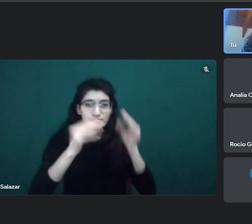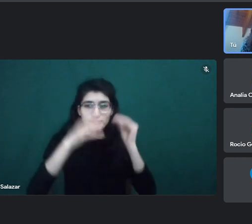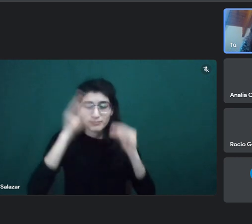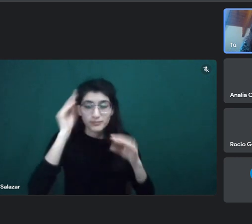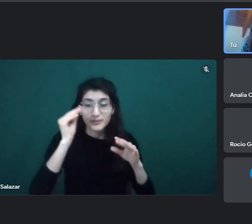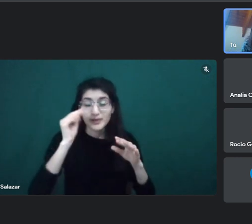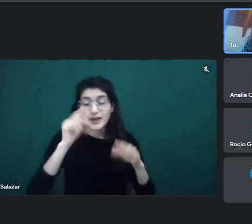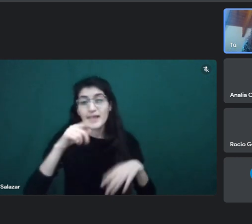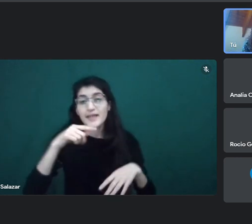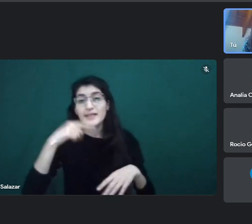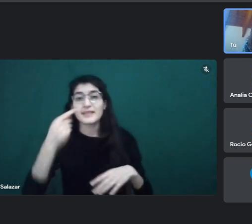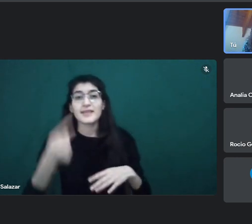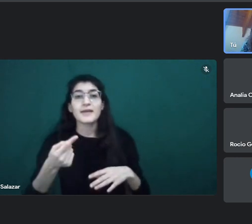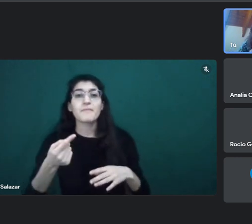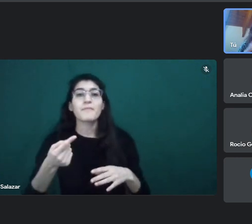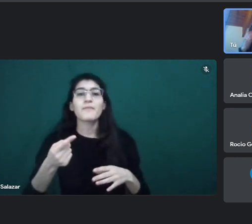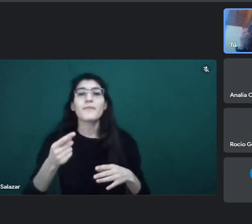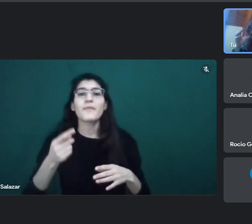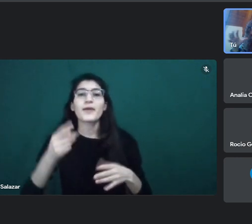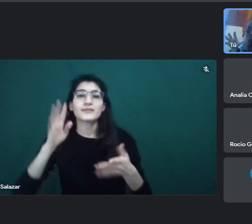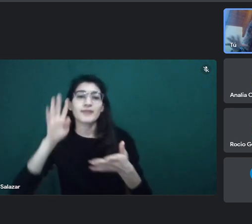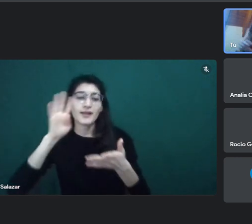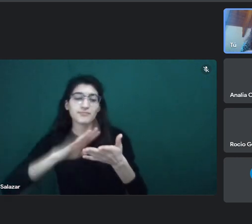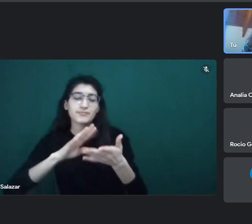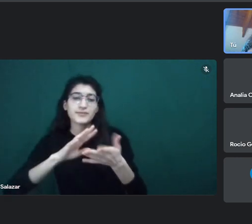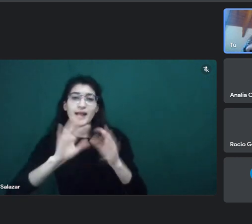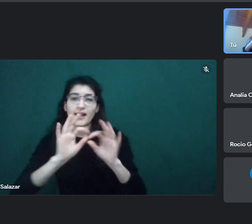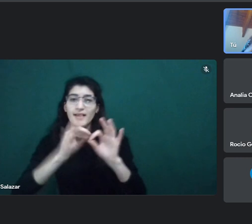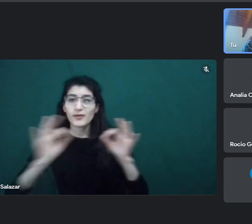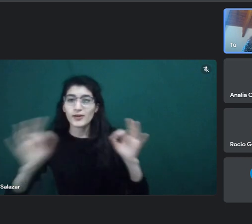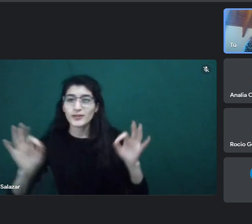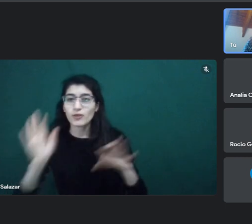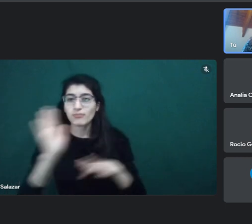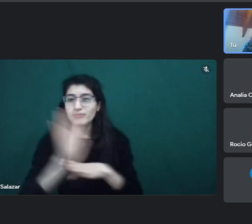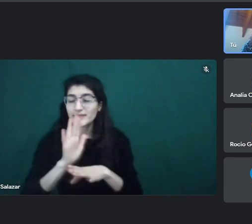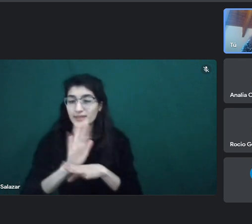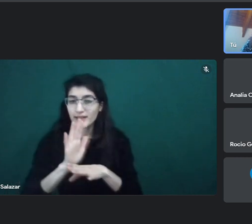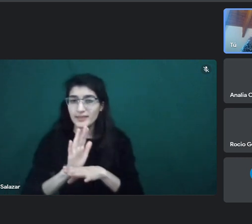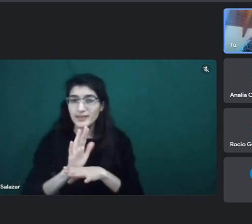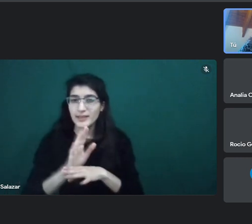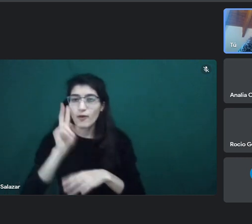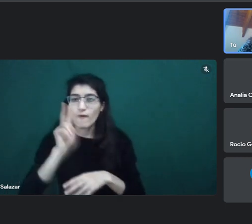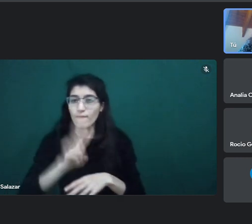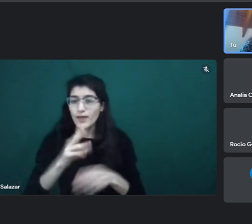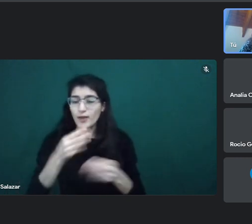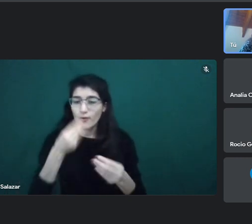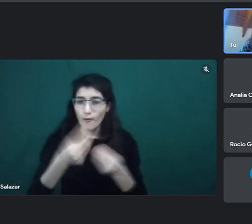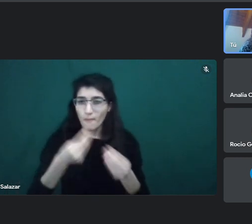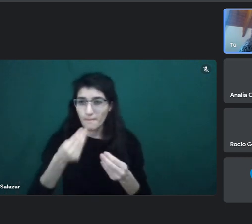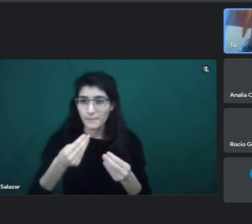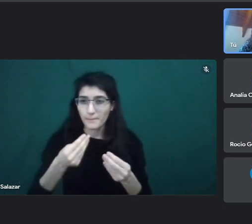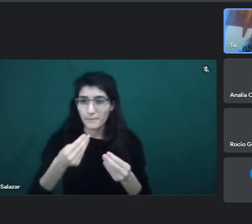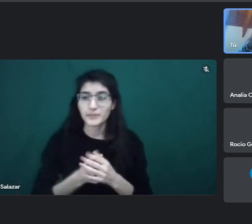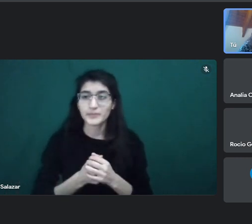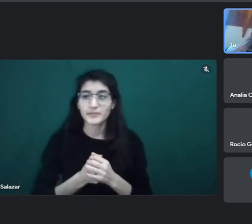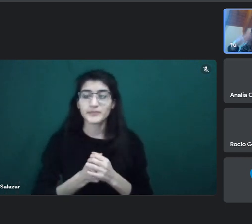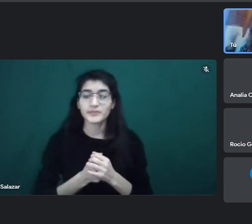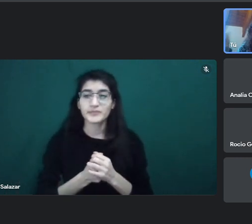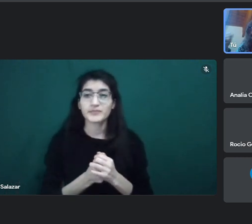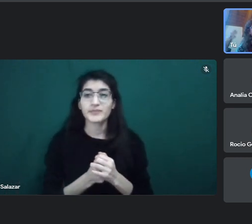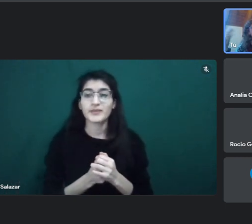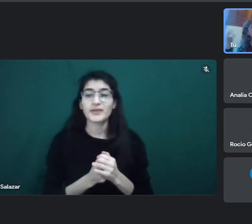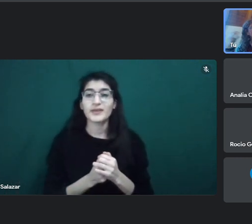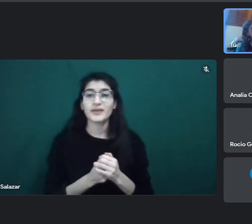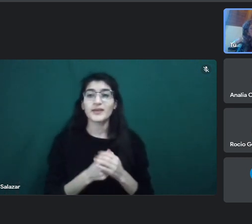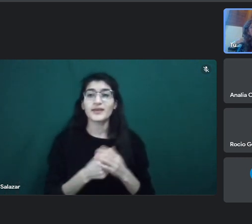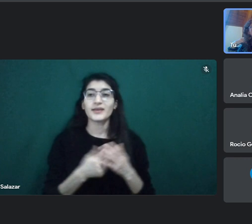sentido de los textos, ¿sí? Entonces, bueno, tenemos después las vacaciones o un trabajo hasta que empiezan las clases, que toda la fecha